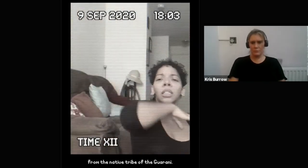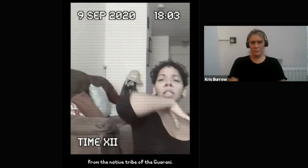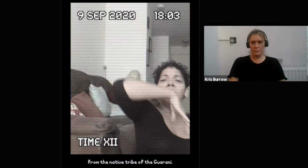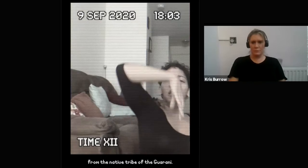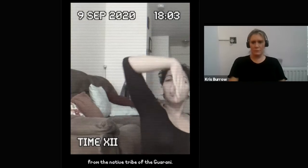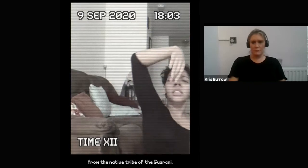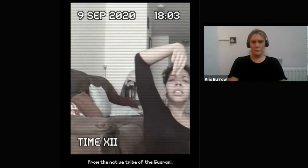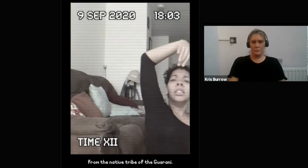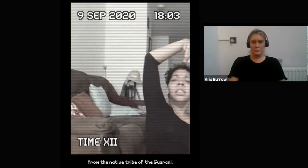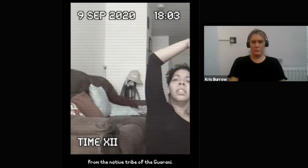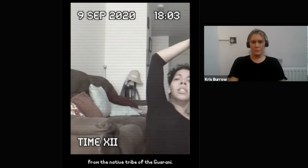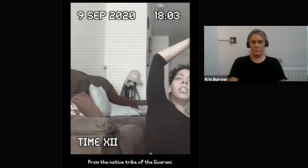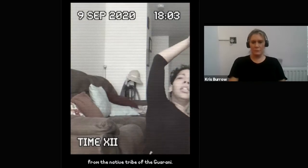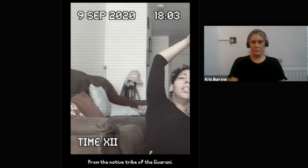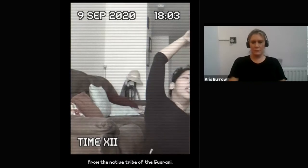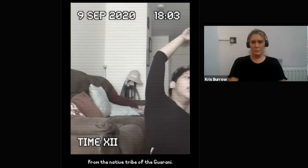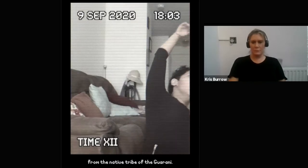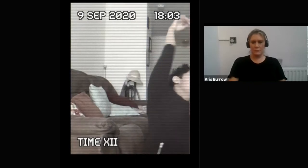guaraní.